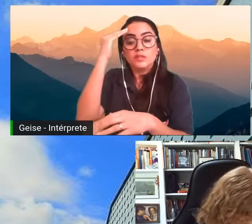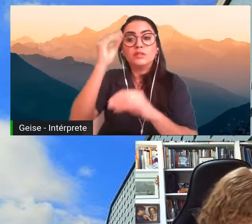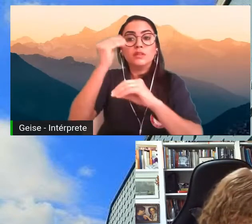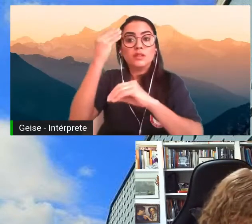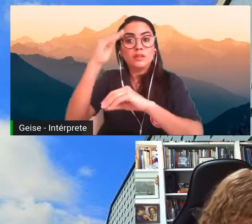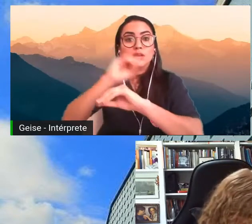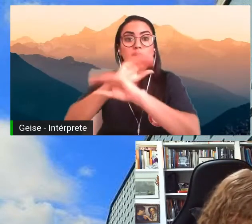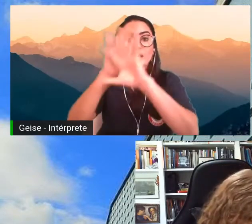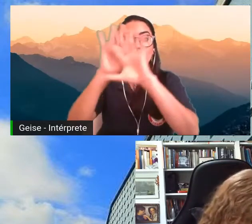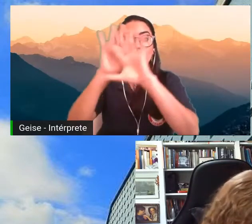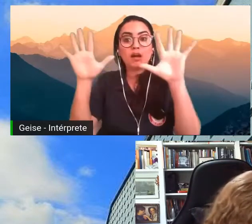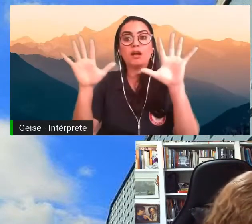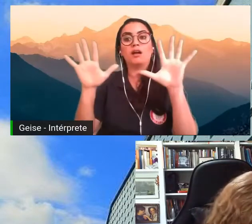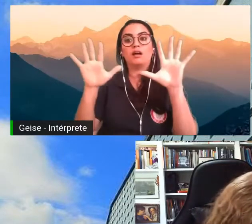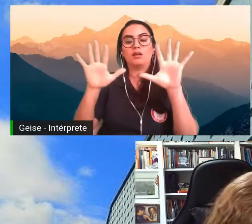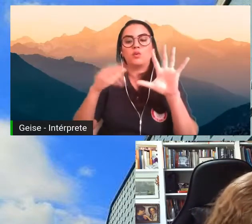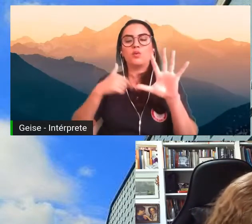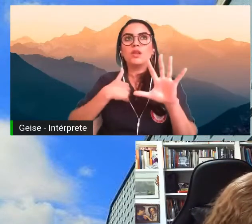vivendo.